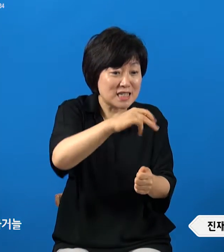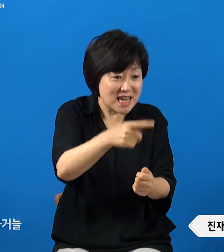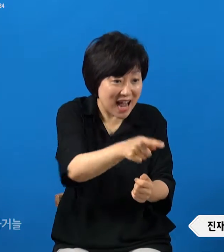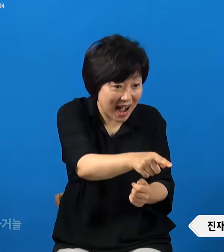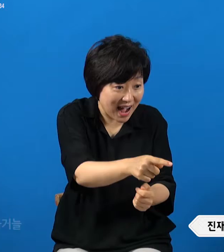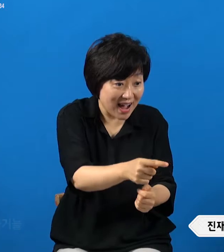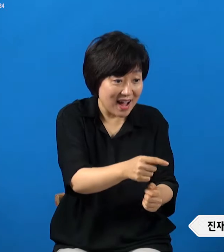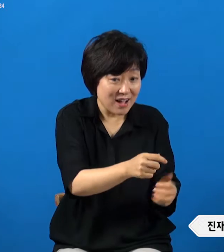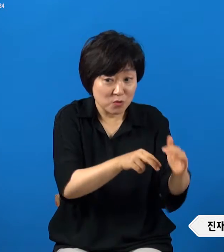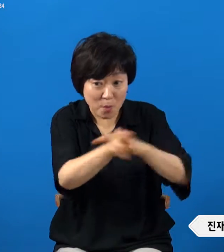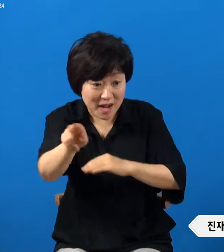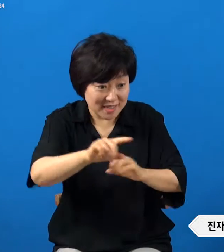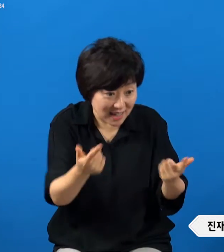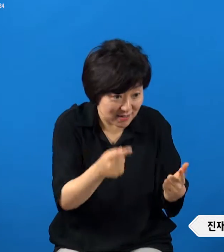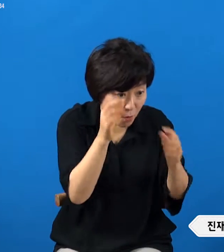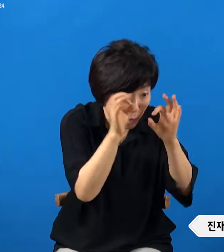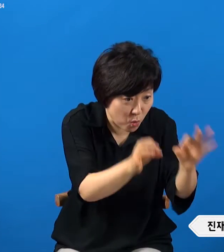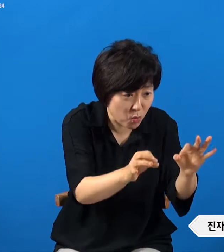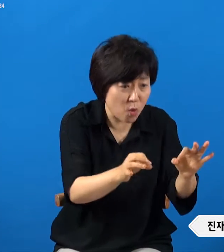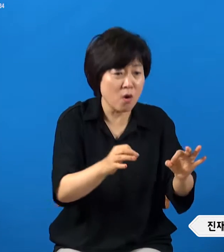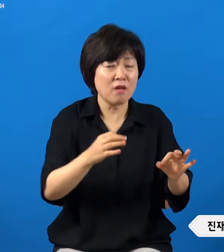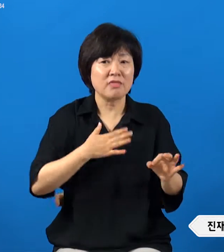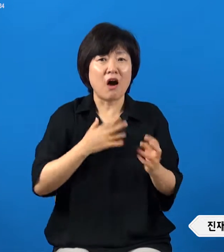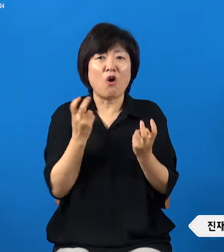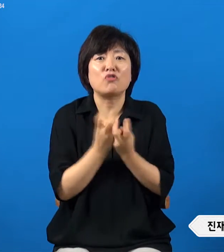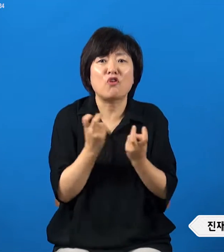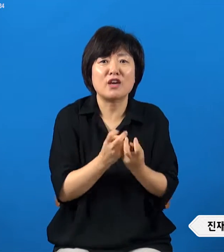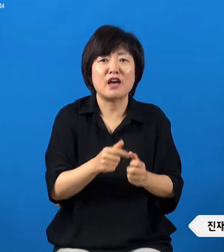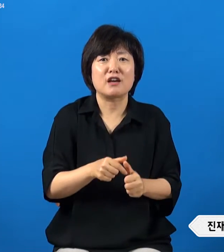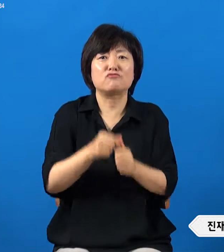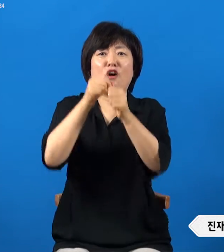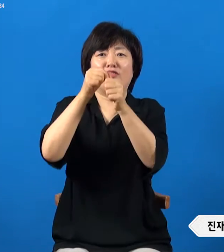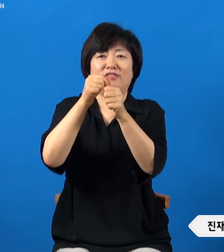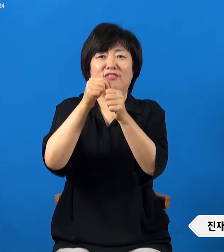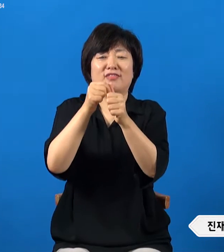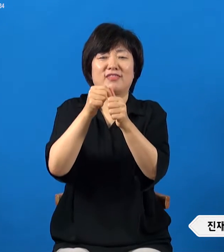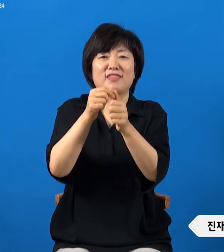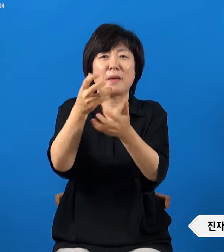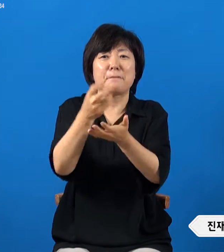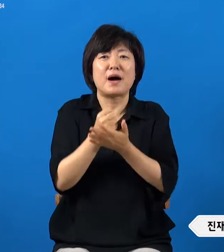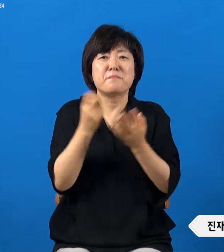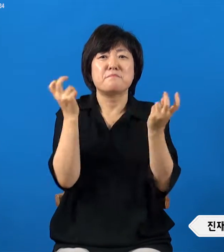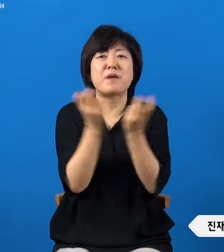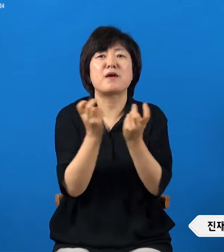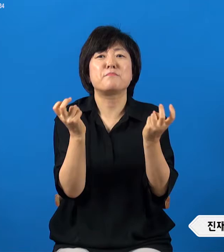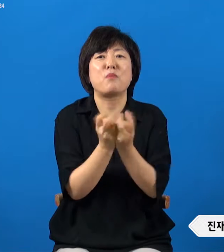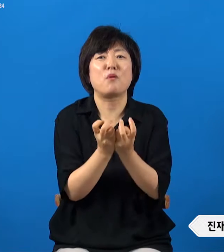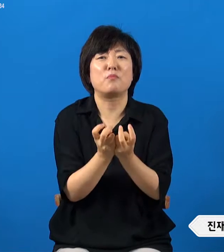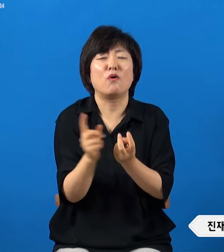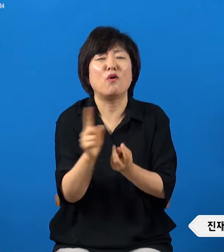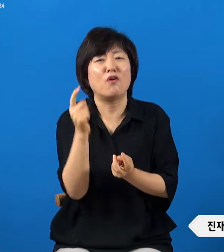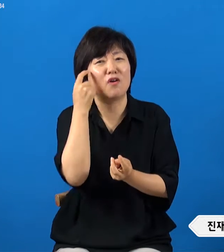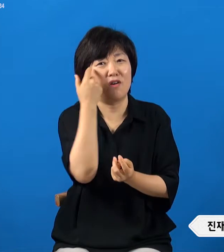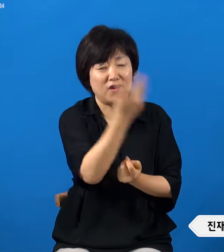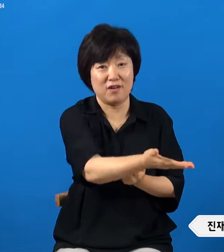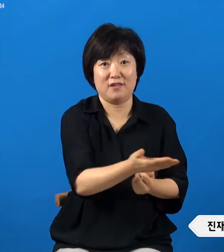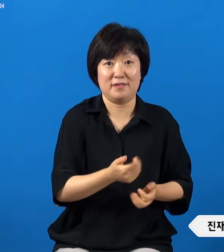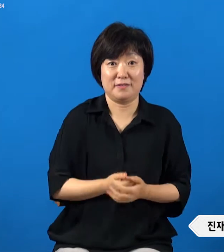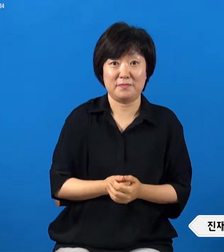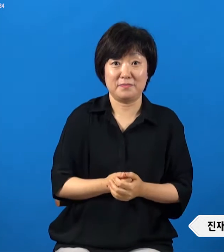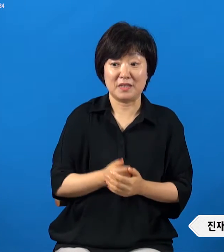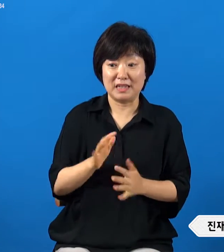앞에 나옵니다. 바울에게 이야기합니다. 우리가 어떻게 하여야 구원을 받을 수